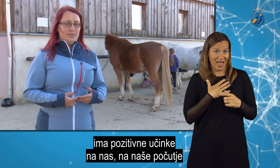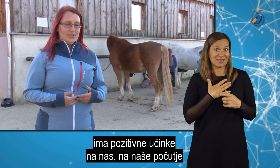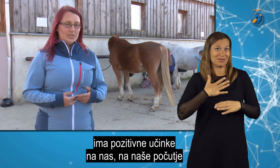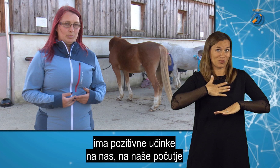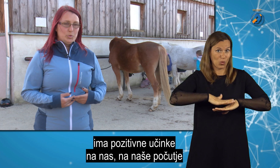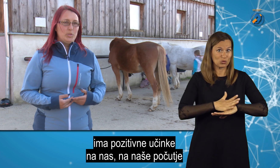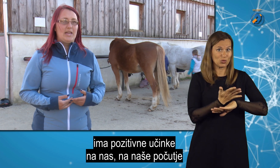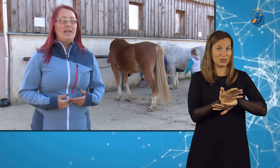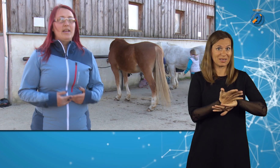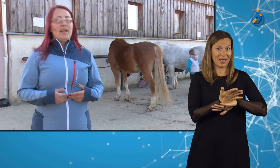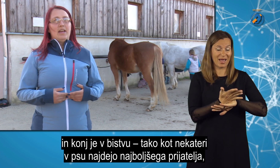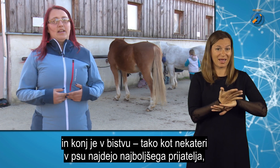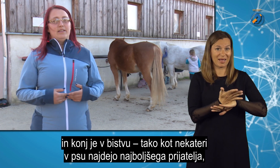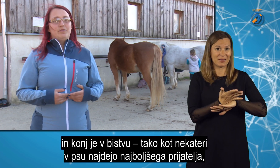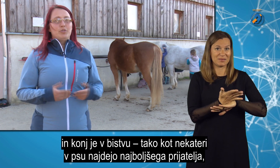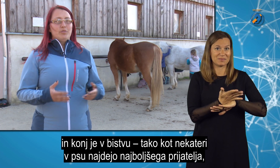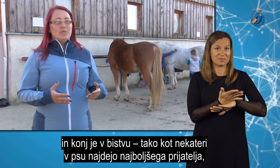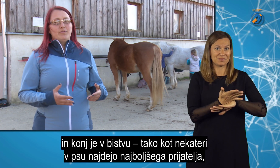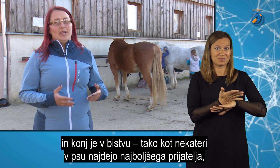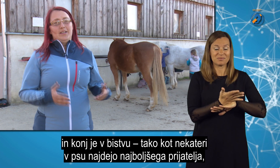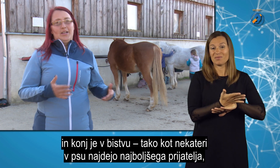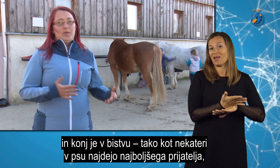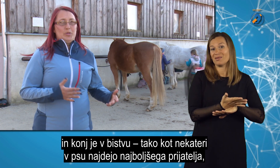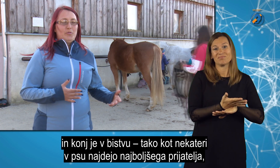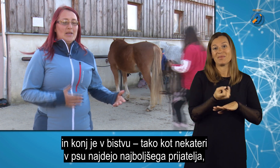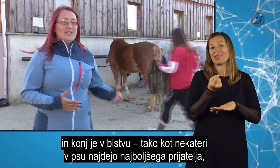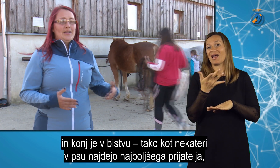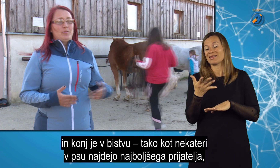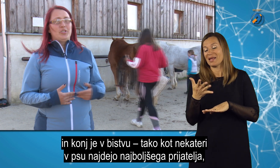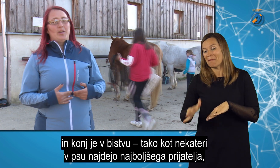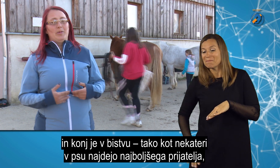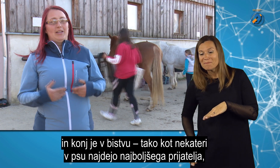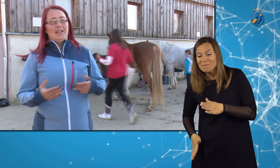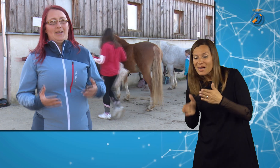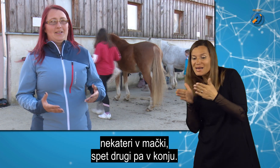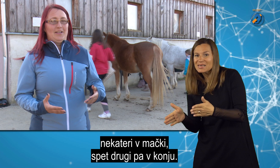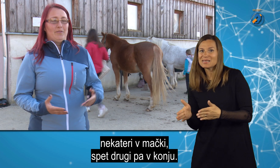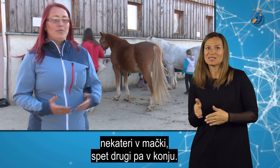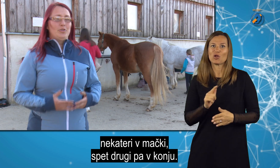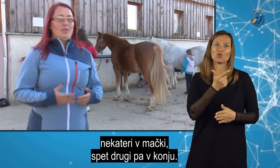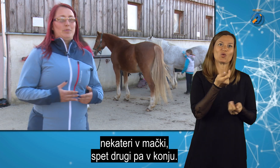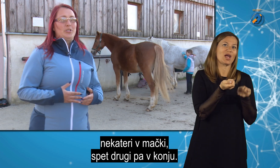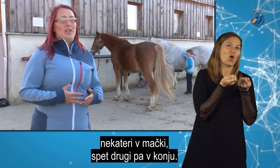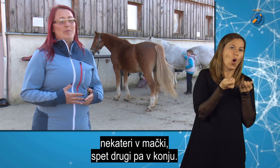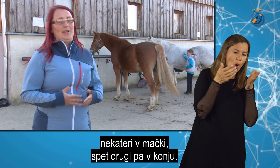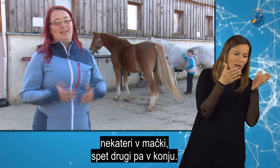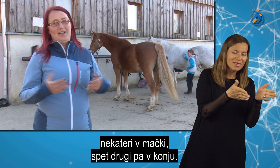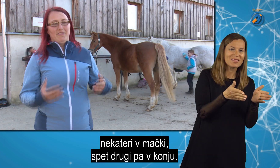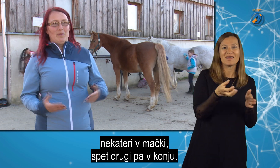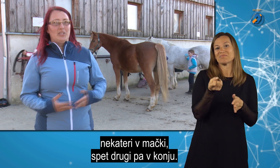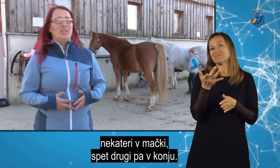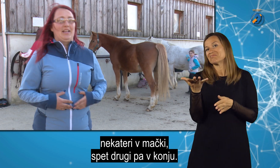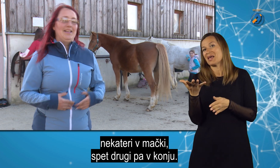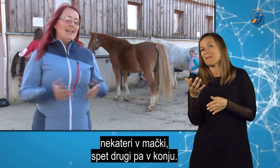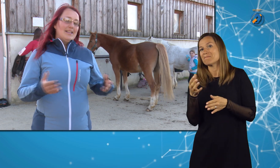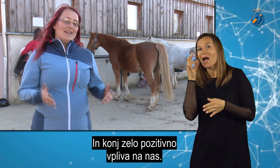na naše počutje. In v konju v bistvu eni najdejo pač v pesih najboljšega prijatelja, eni najdejo v konju najboljšega prijatelja, eni